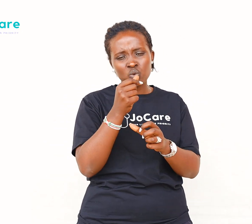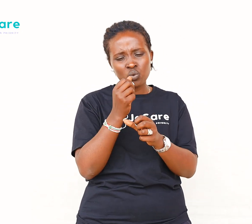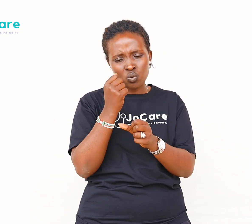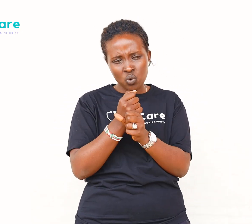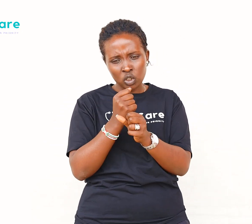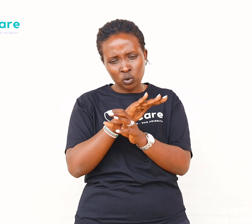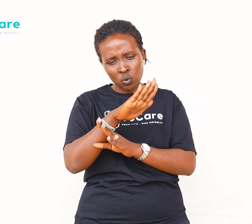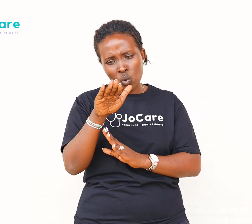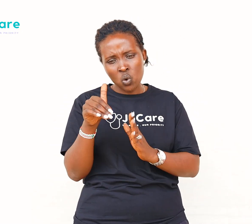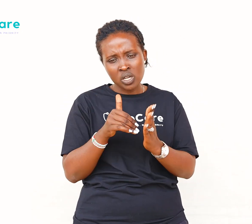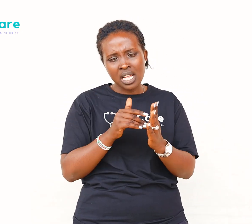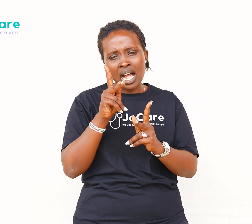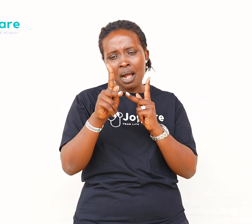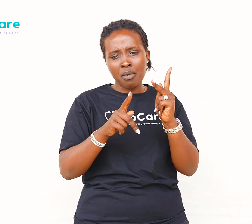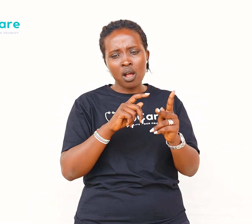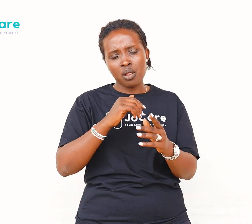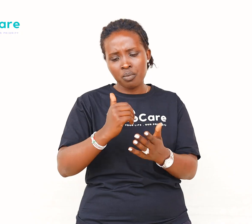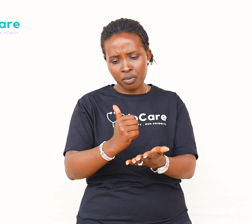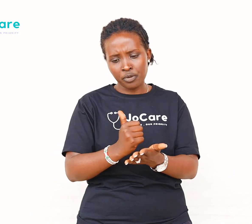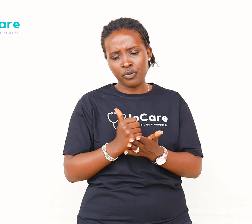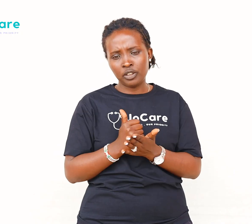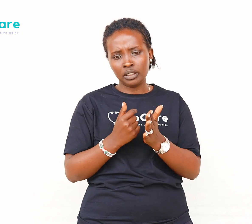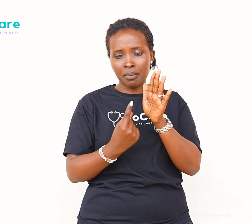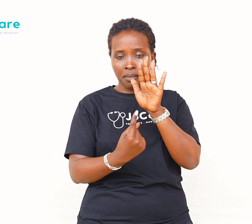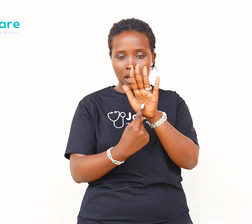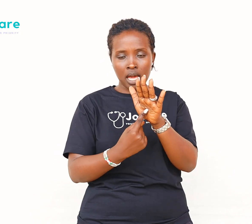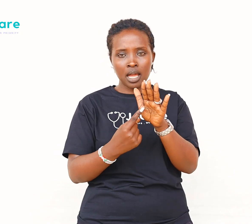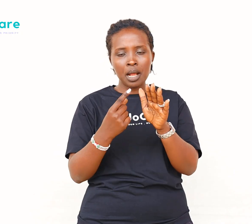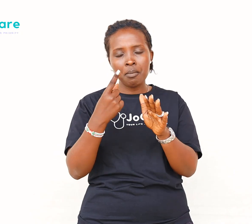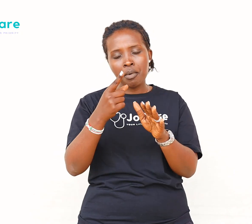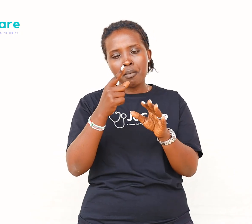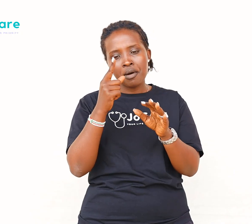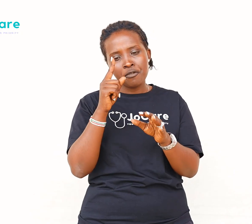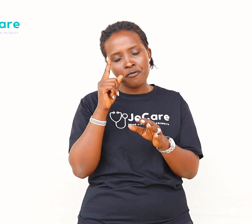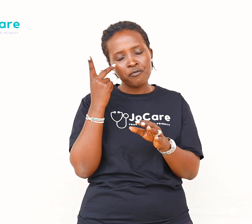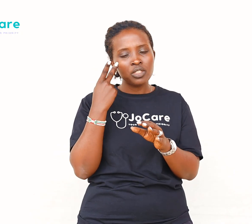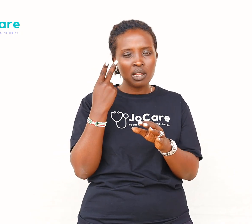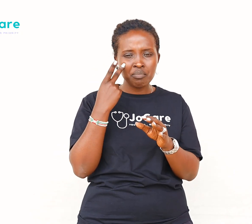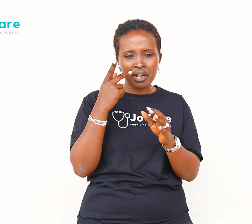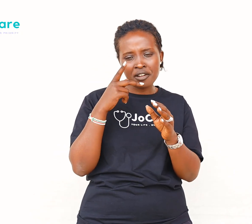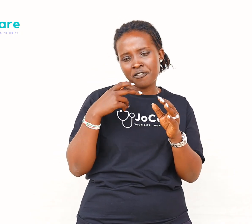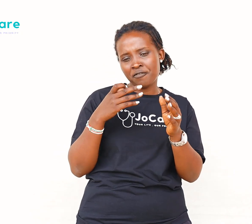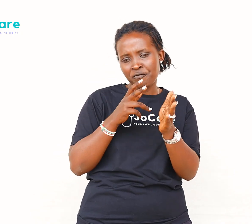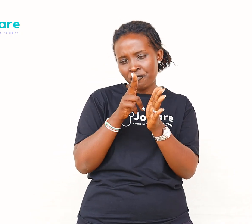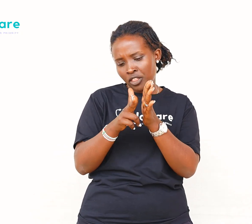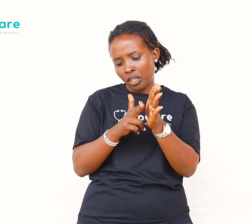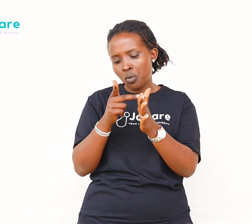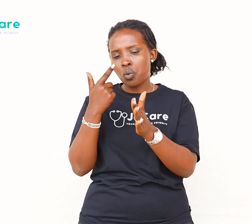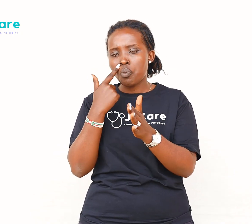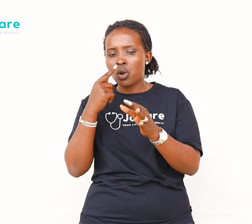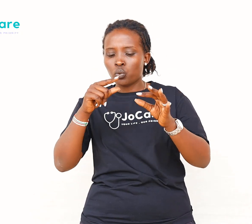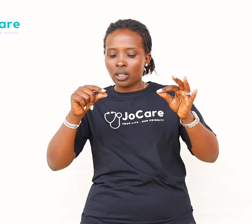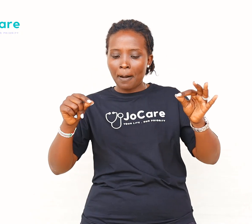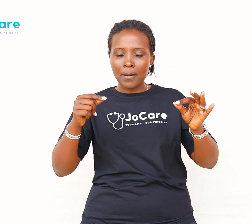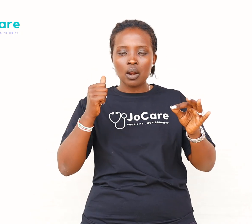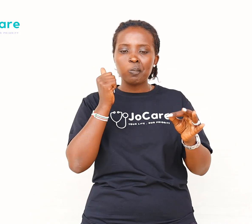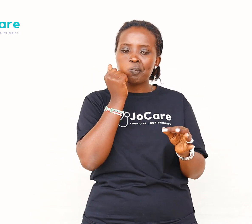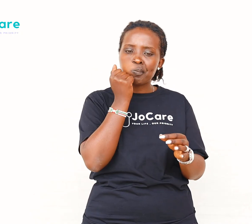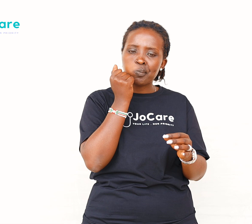twose abatekinisiye bacu baradufasha, batubereke mu mashusho. Uraza kubona utwo dutambaro, ubone kotegisi ndetse